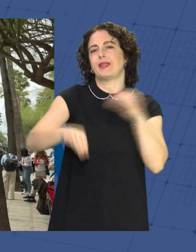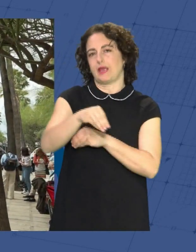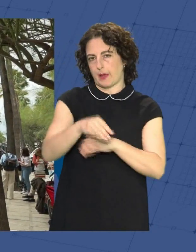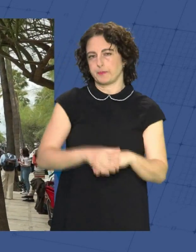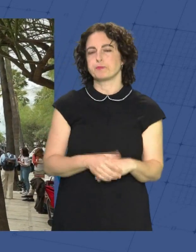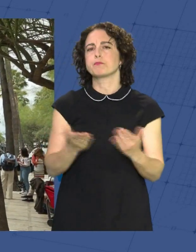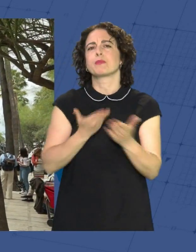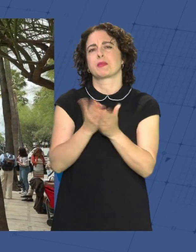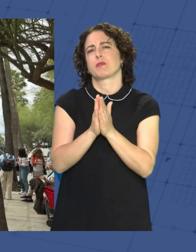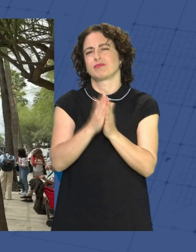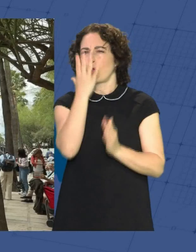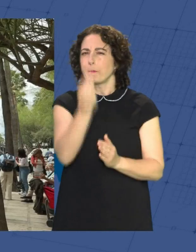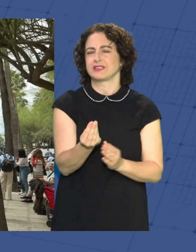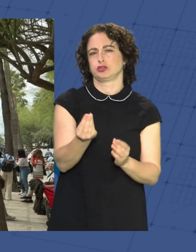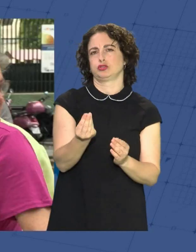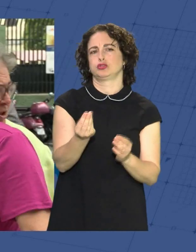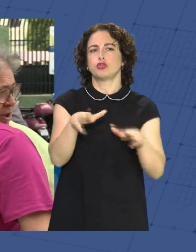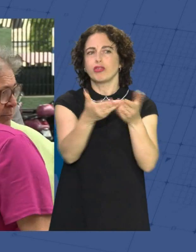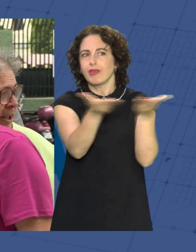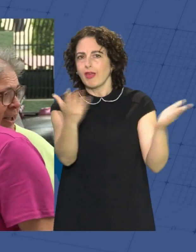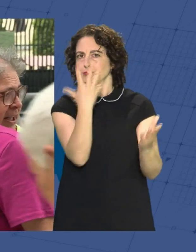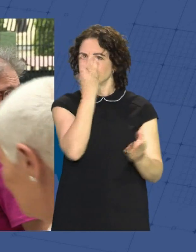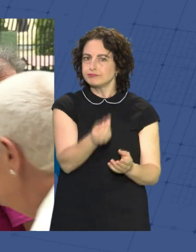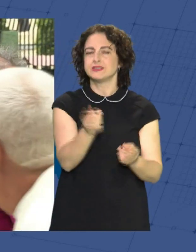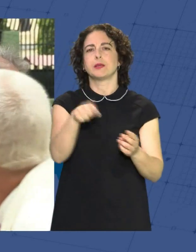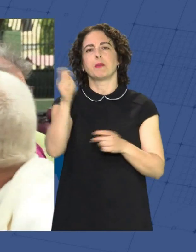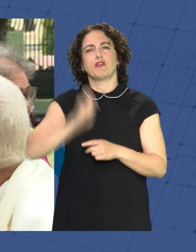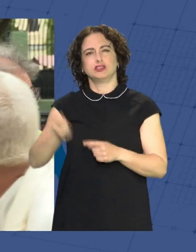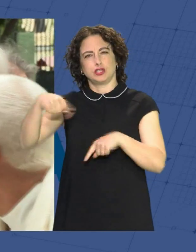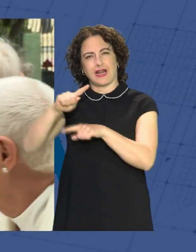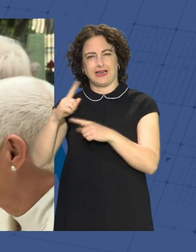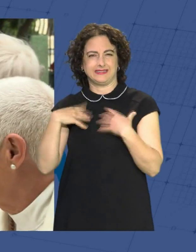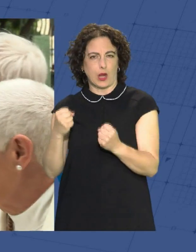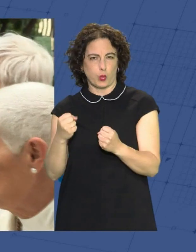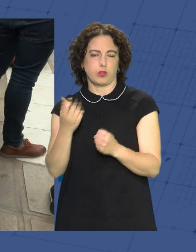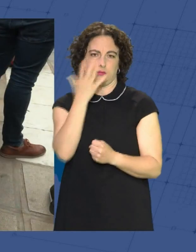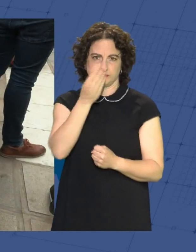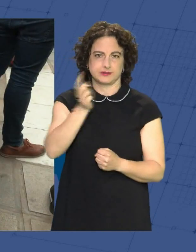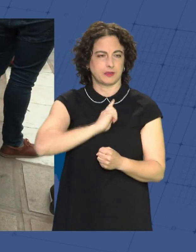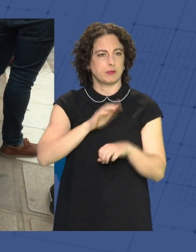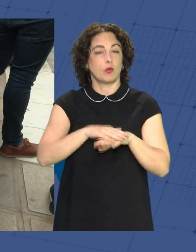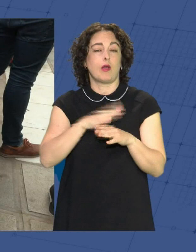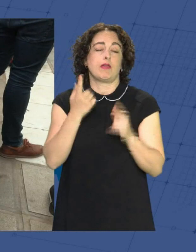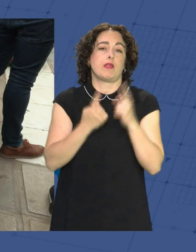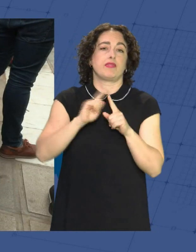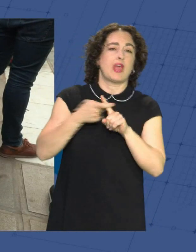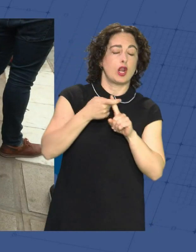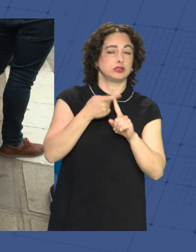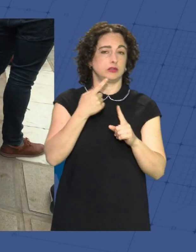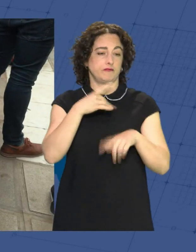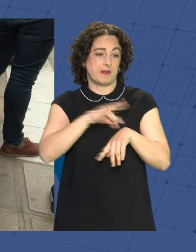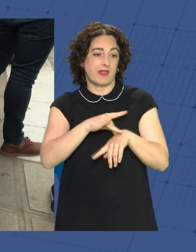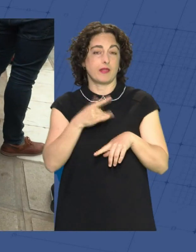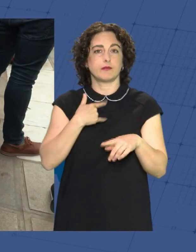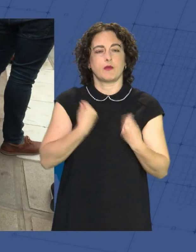Piden comprensión por parte de la sociedad y de los profesionales de la salud para sobrellevar el diagnóstico y poder convivir con